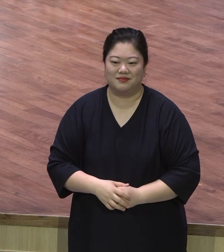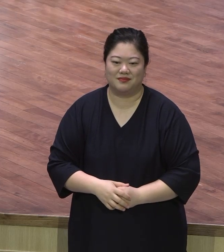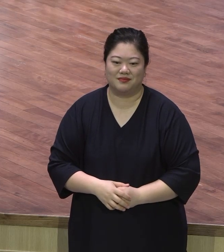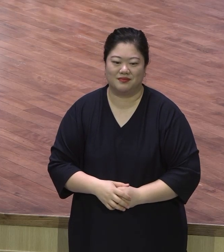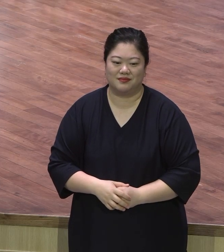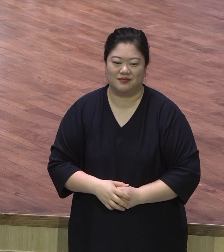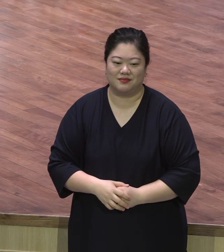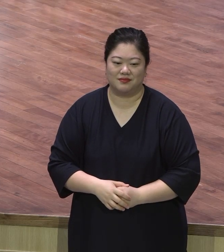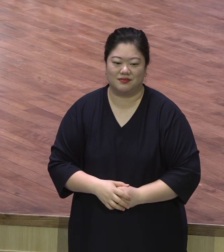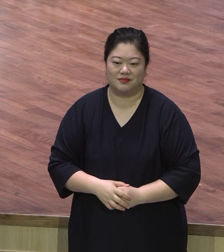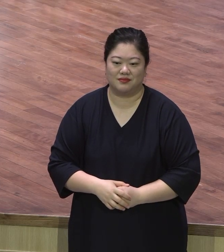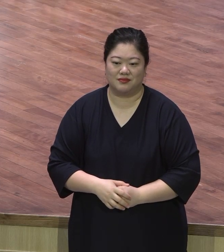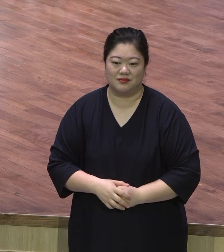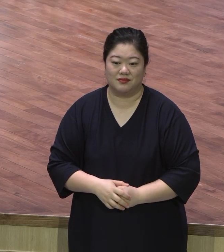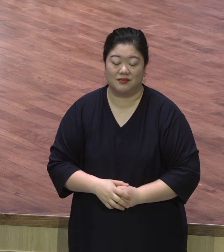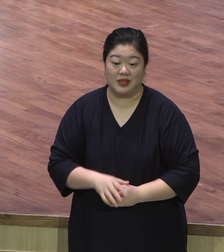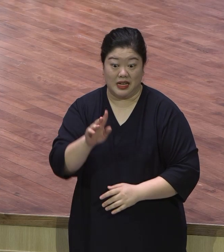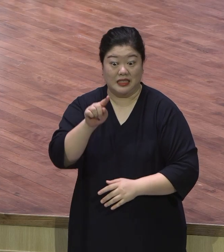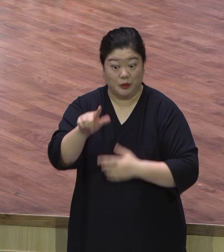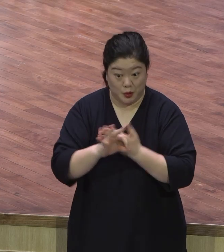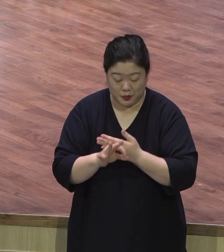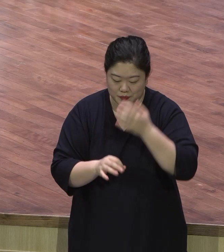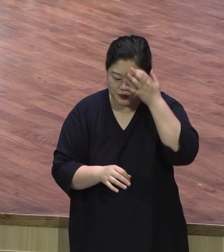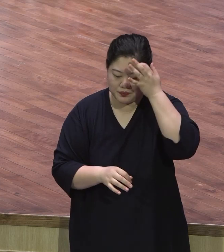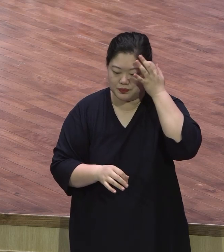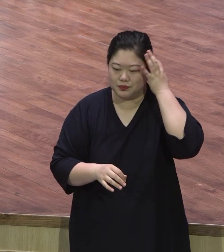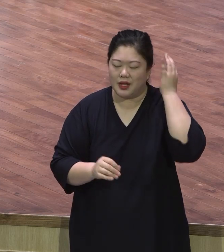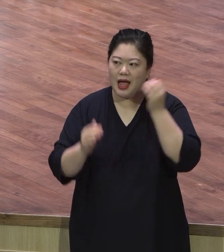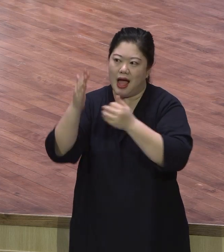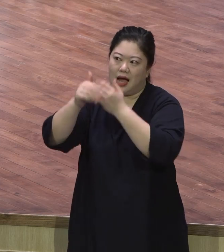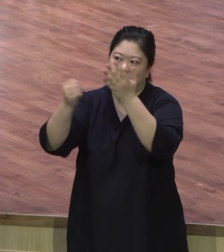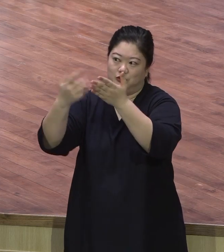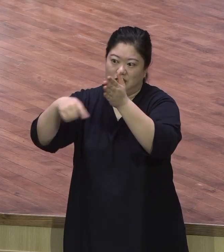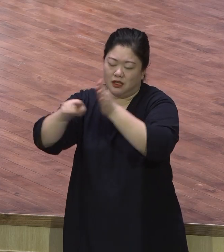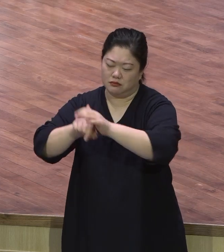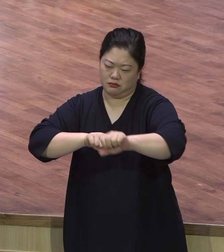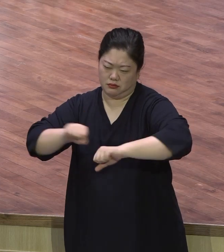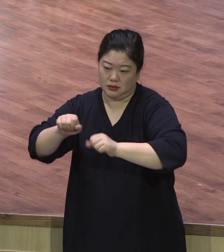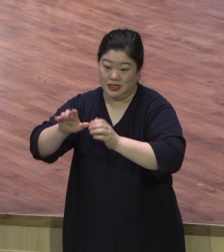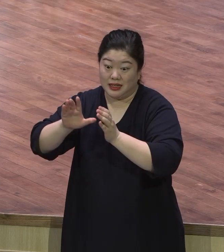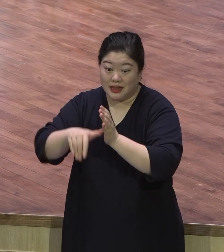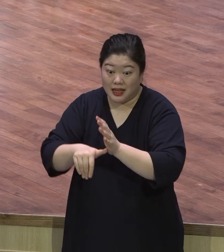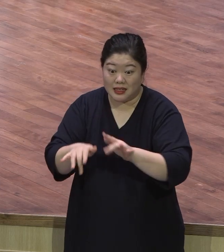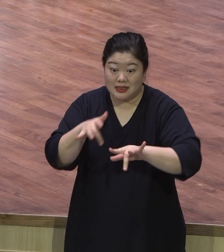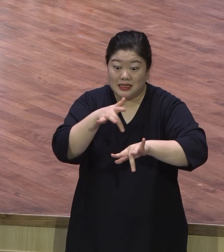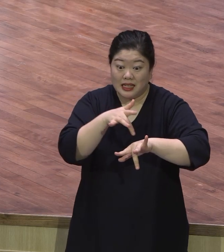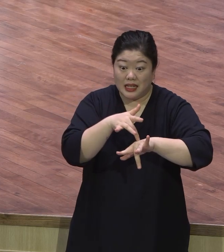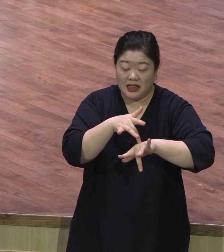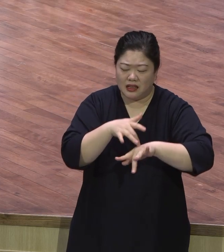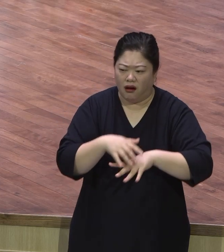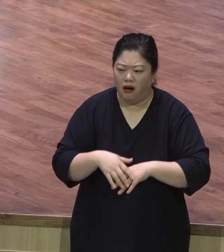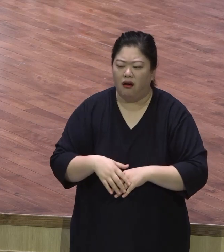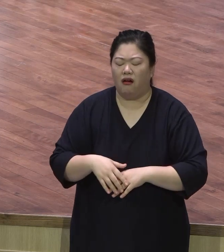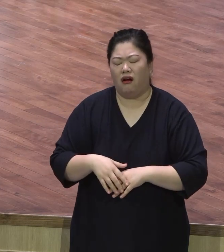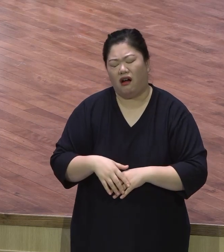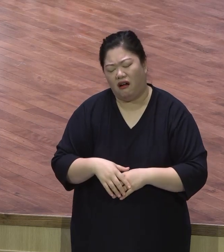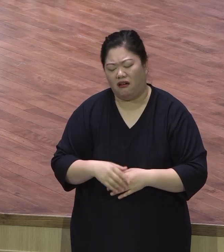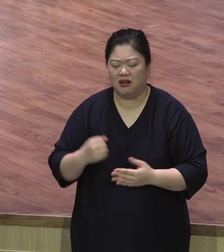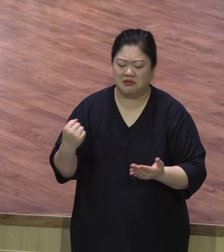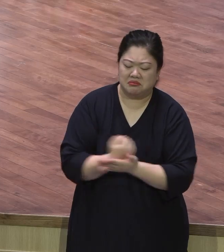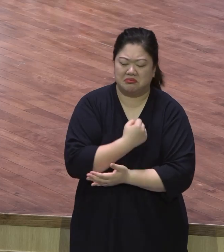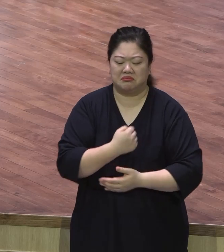사단이 가만히 안 있습니다 교회 들어와 가지고 사단이 왜 시험됩니까 거의 다 돈